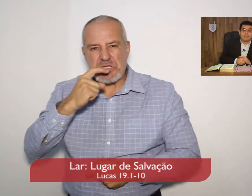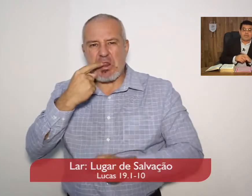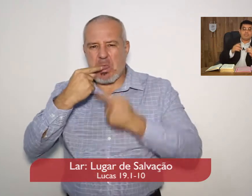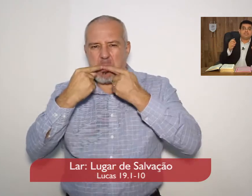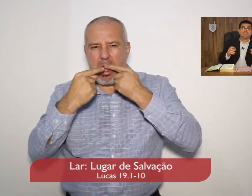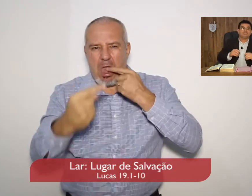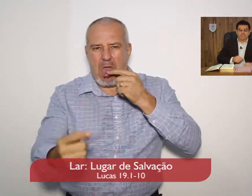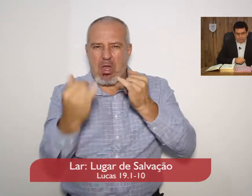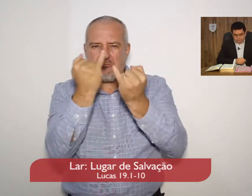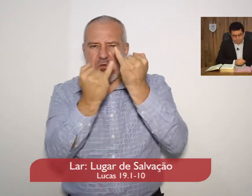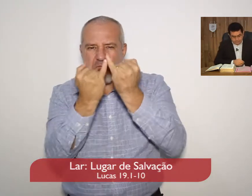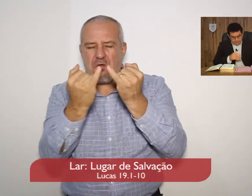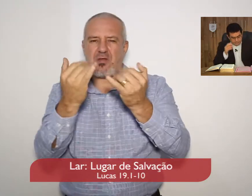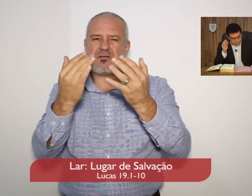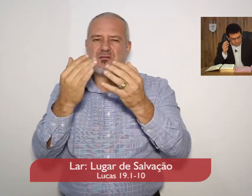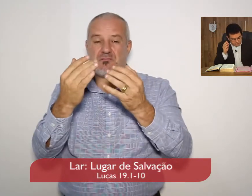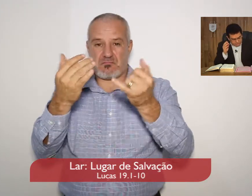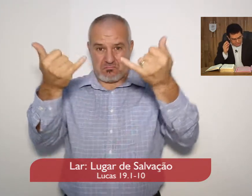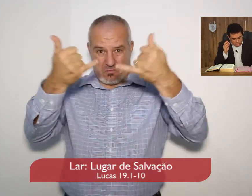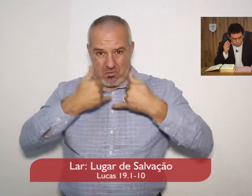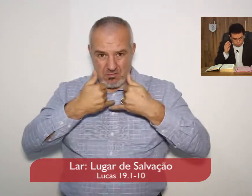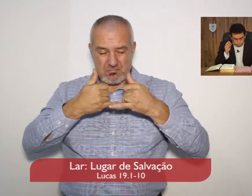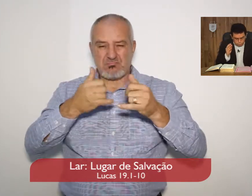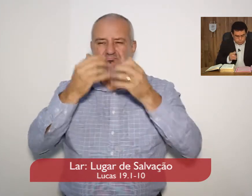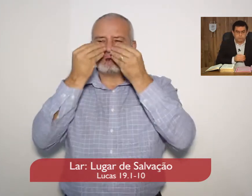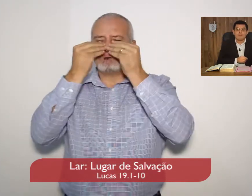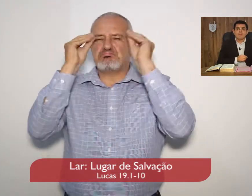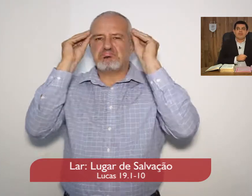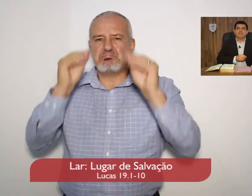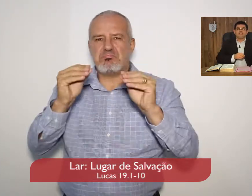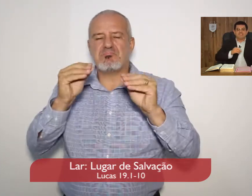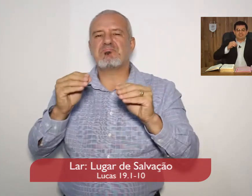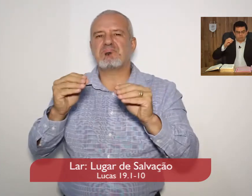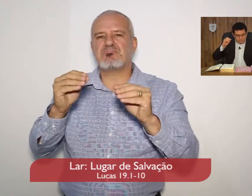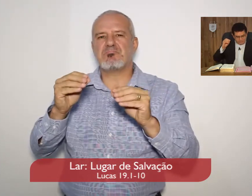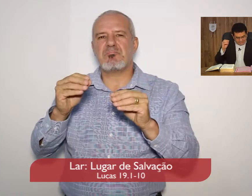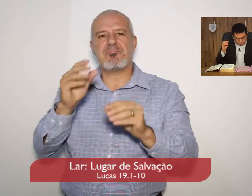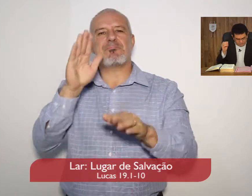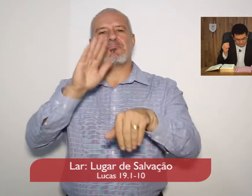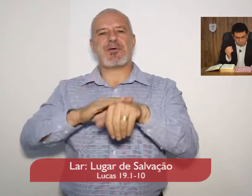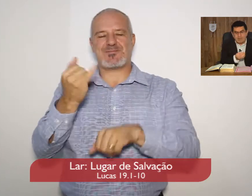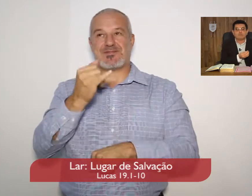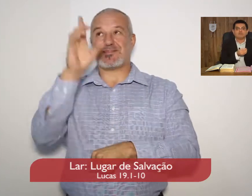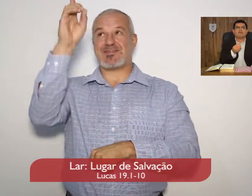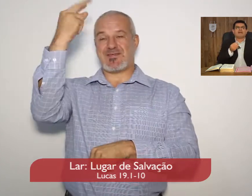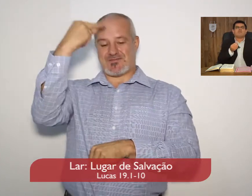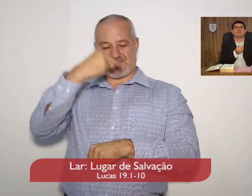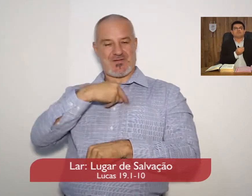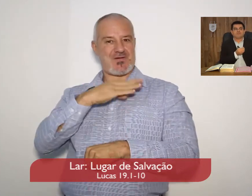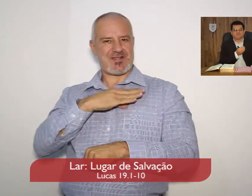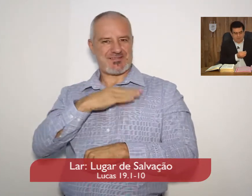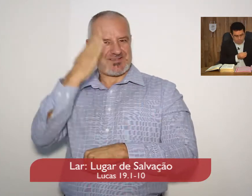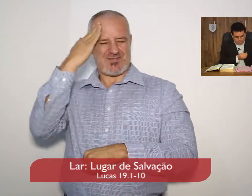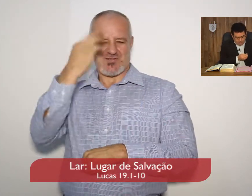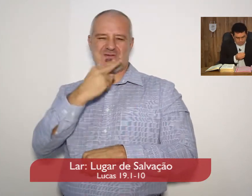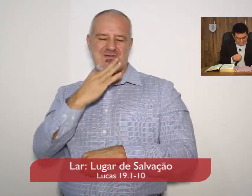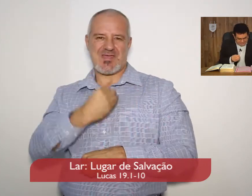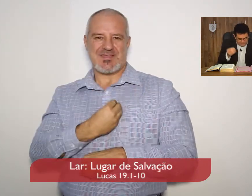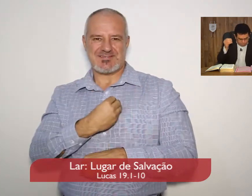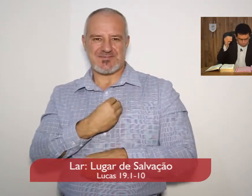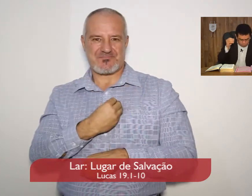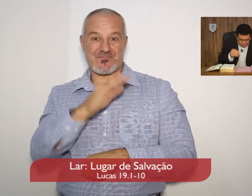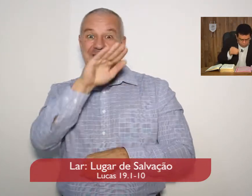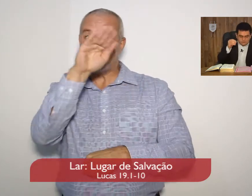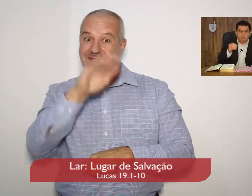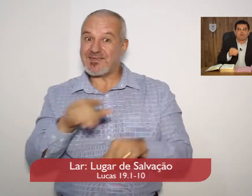fama, ele tinha dinheiro, ele tinha luxo, ele tinha um certo respeito de uma camada social, mas